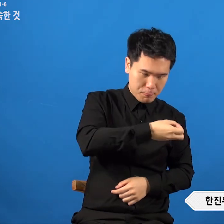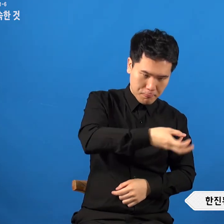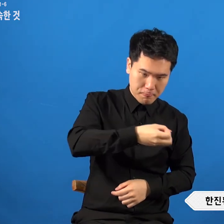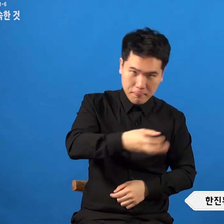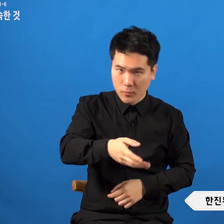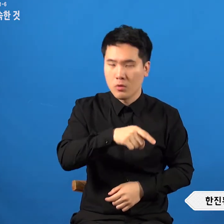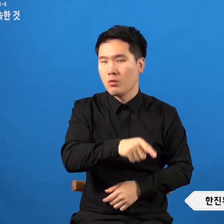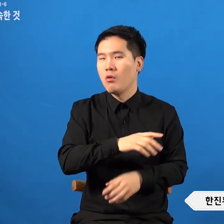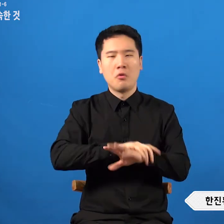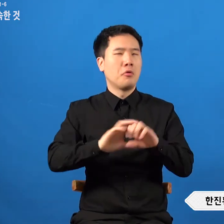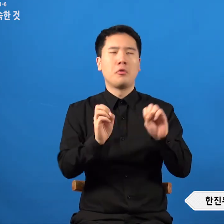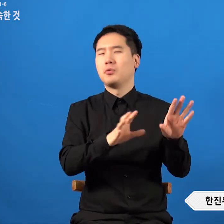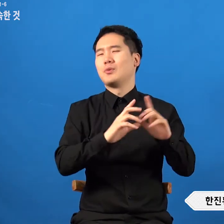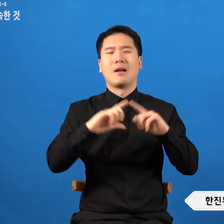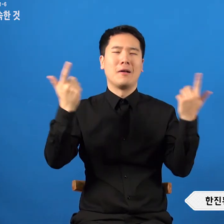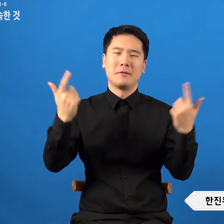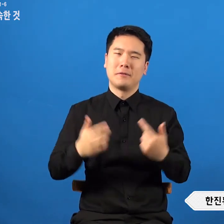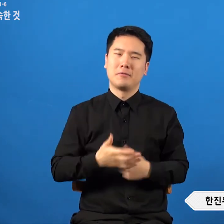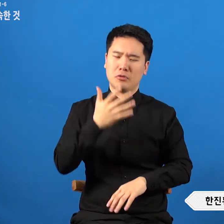것은 결코 헛되지 않다.